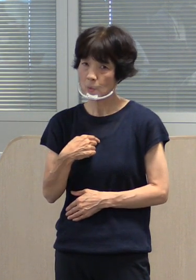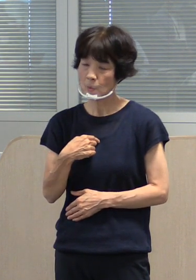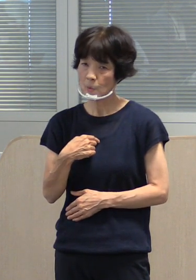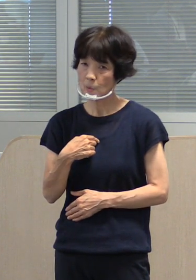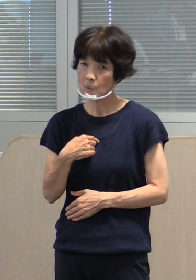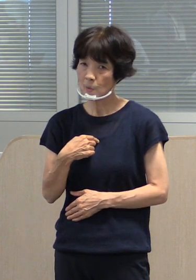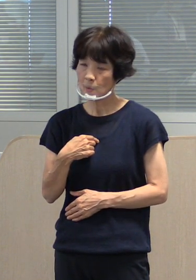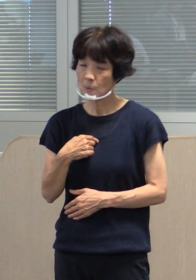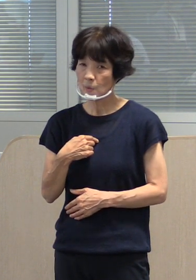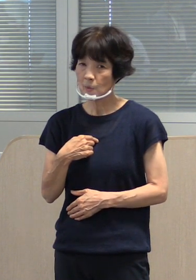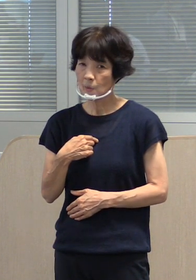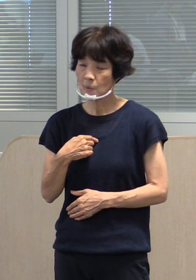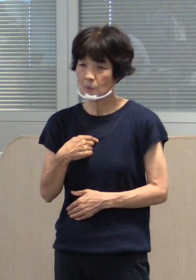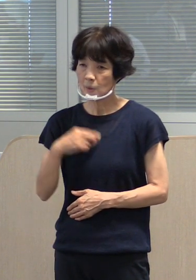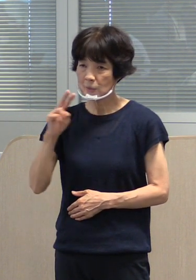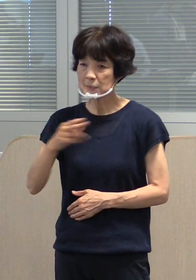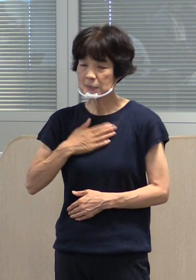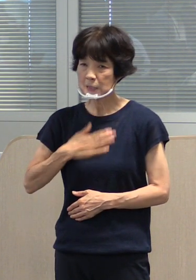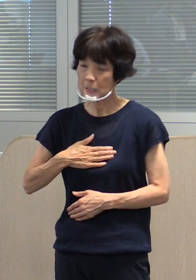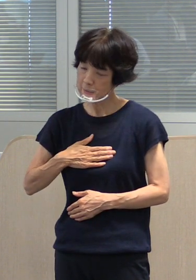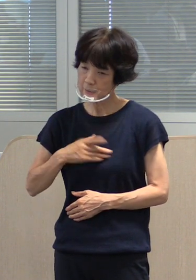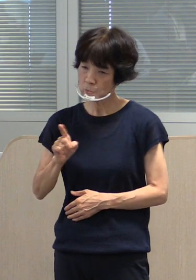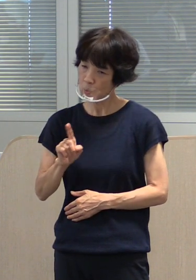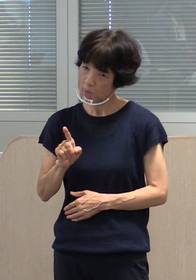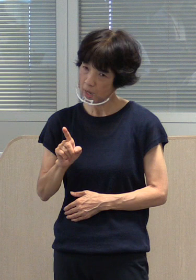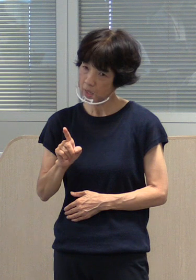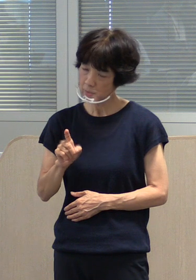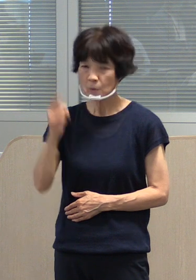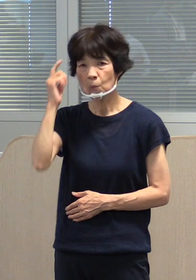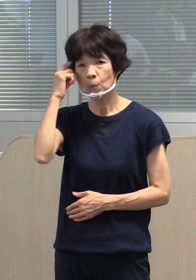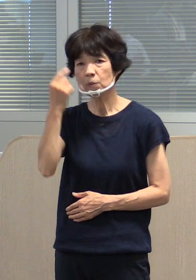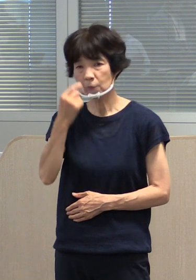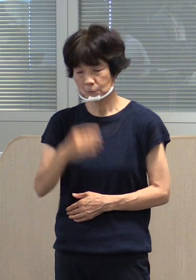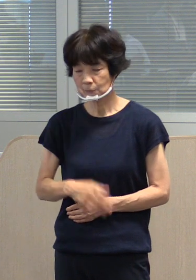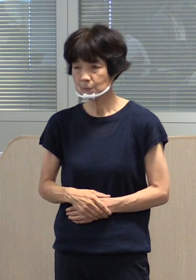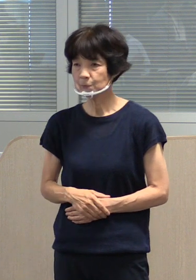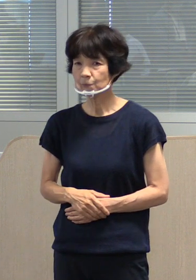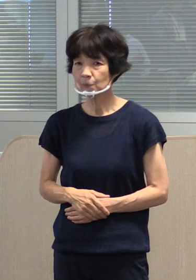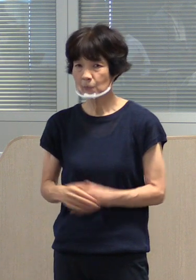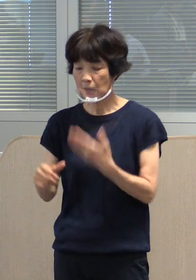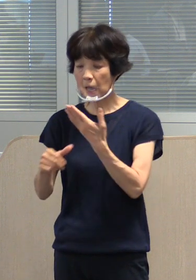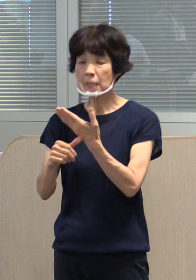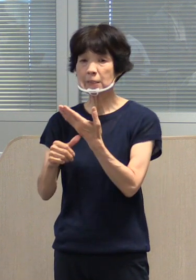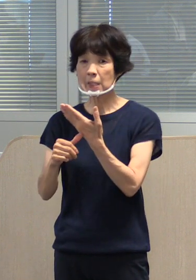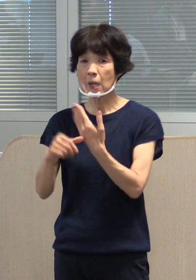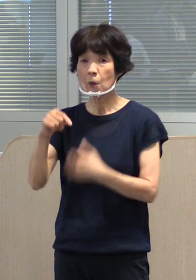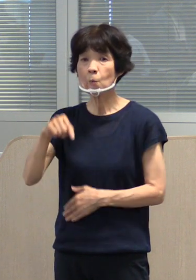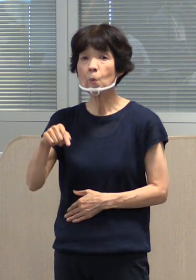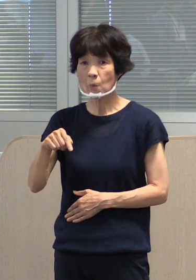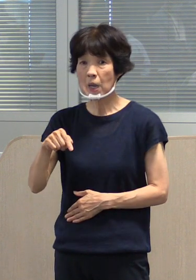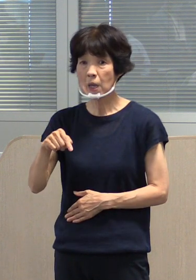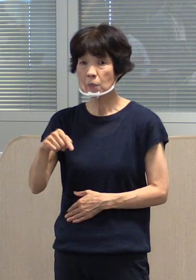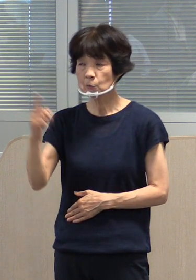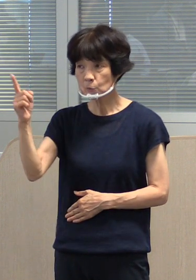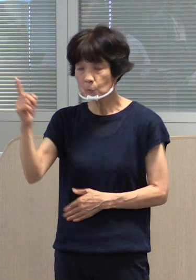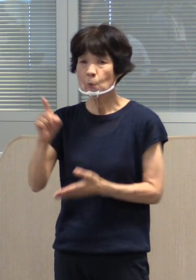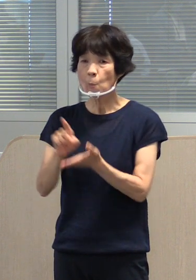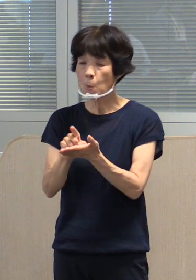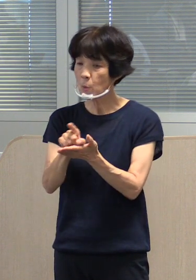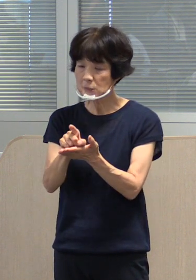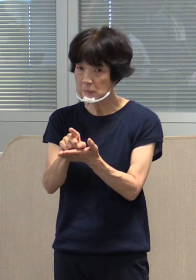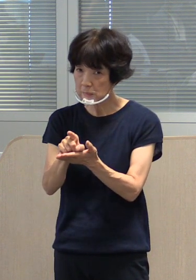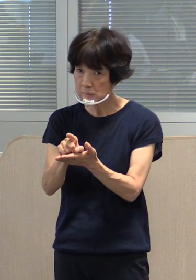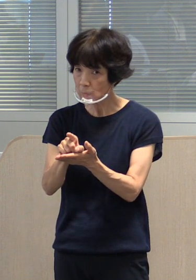にねあのどうかなという、そういうふうに思っています。本件はね、あの方針ではに